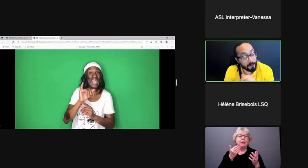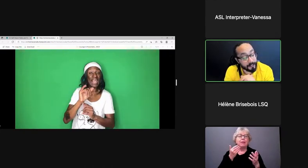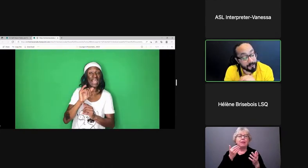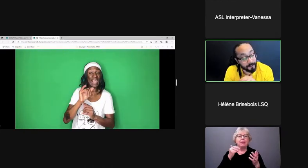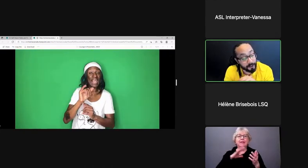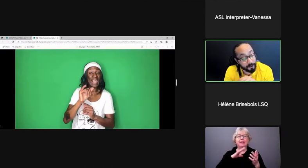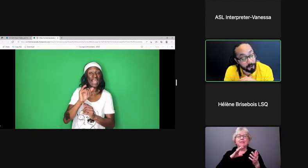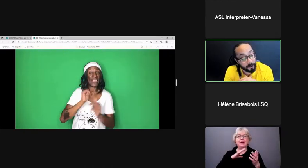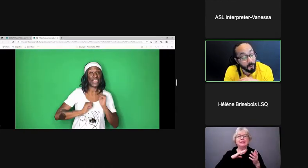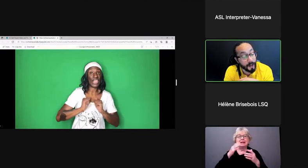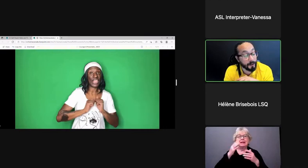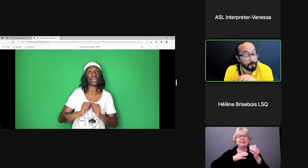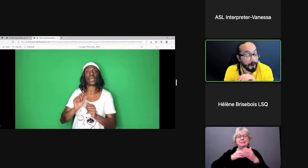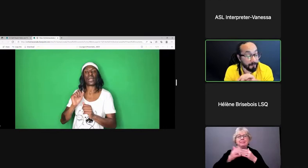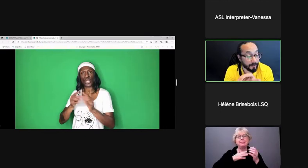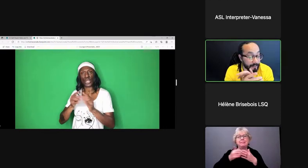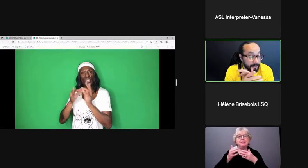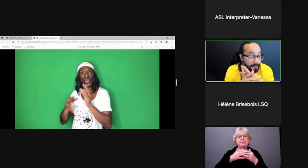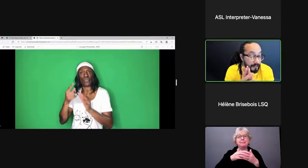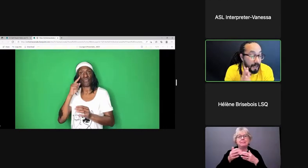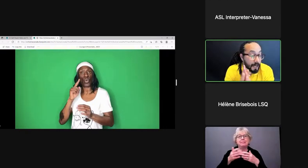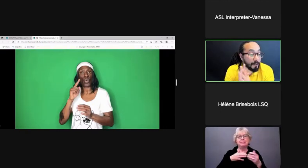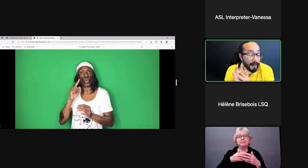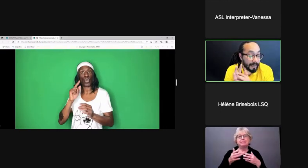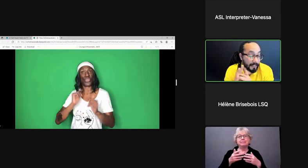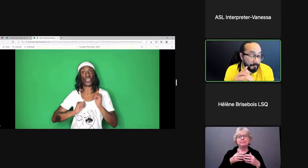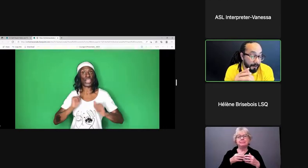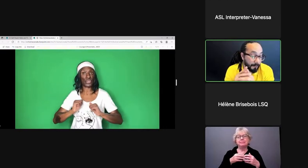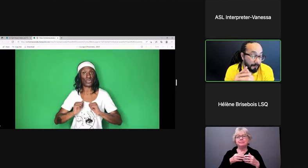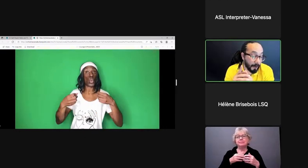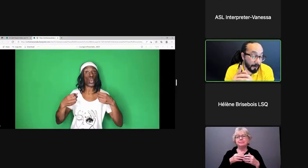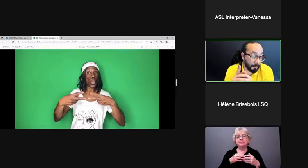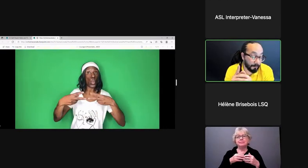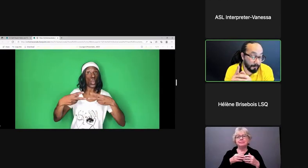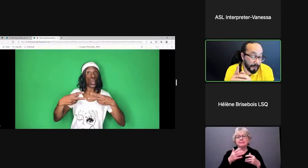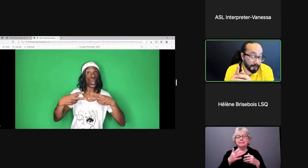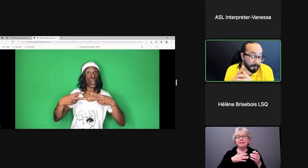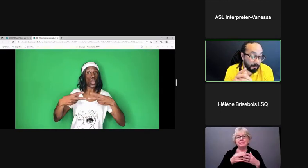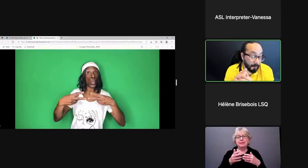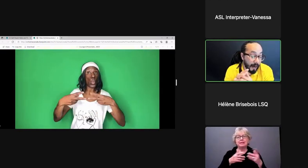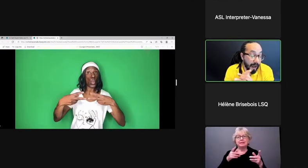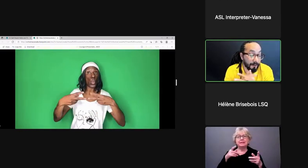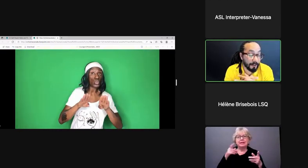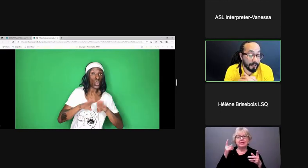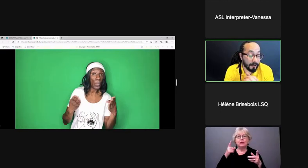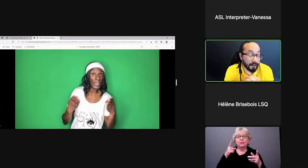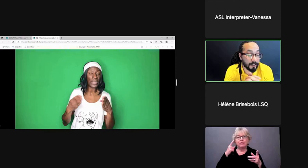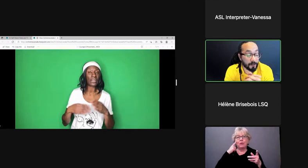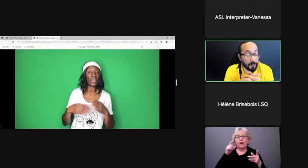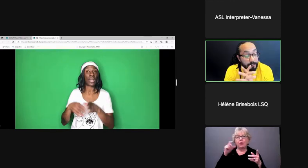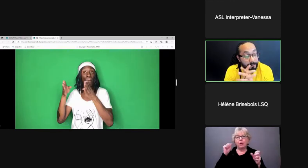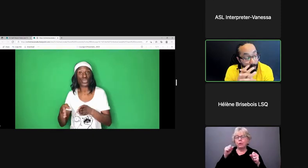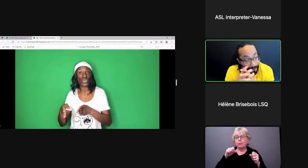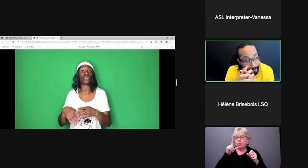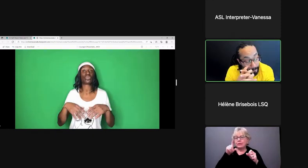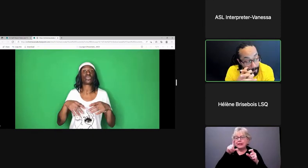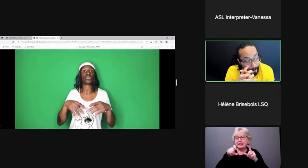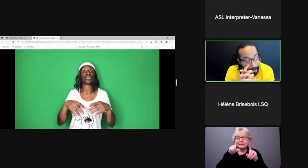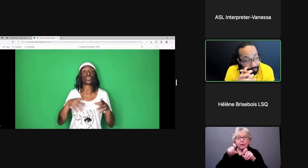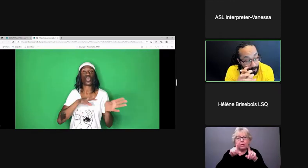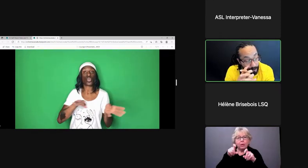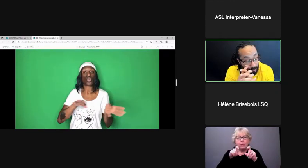favorisent une détente. Et c'est là qu'on peut poser des questions à savoir